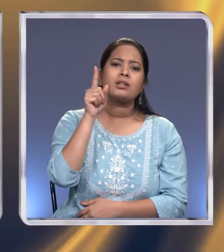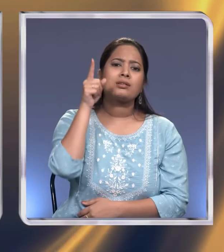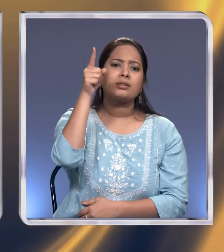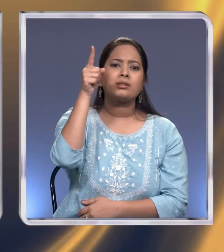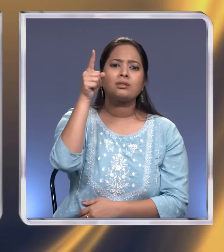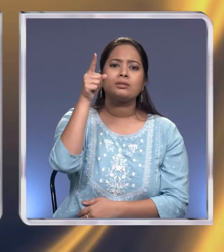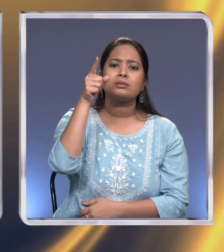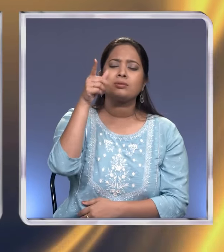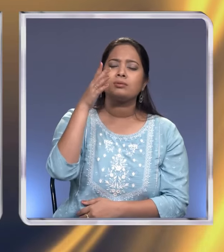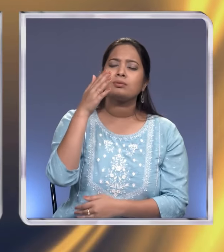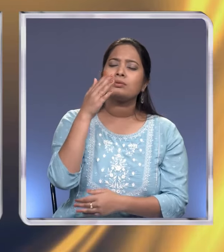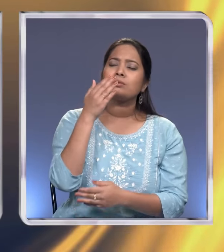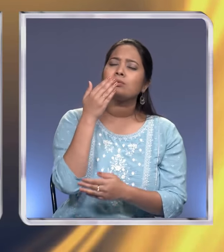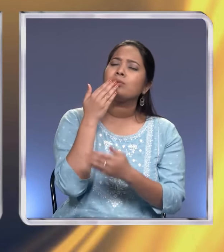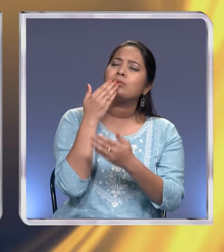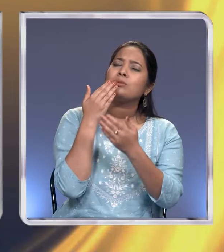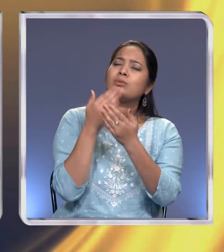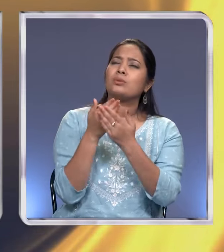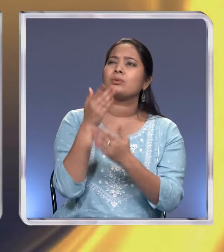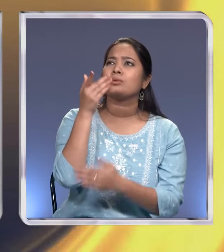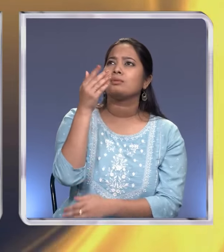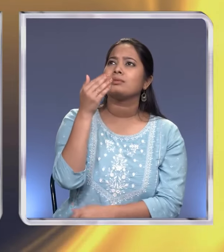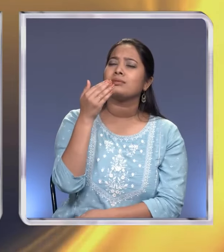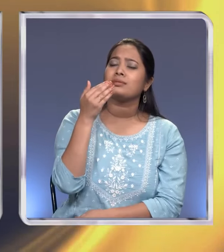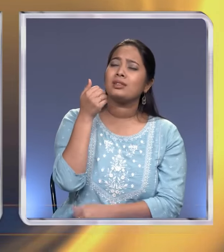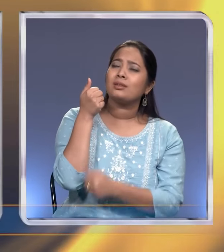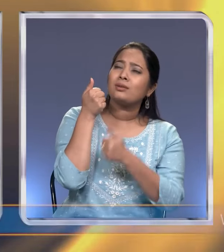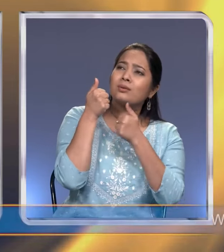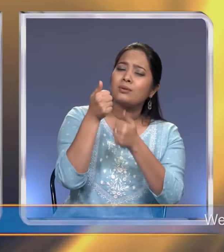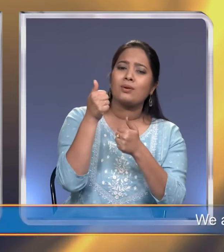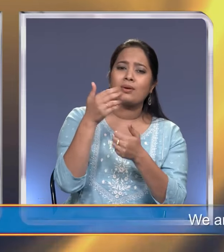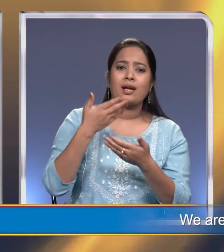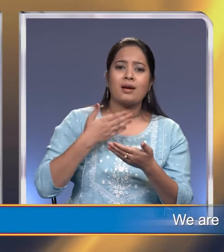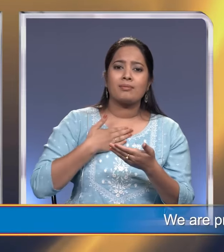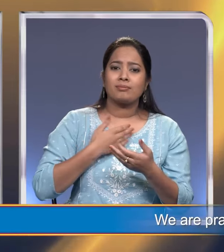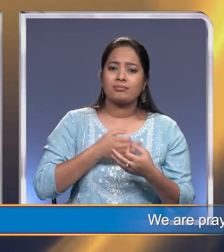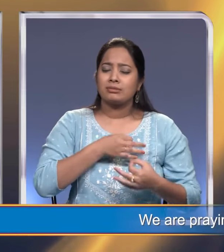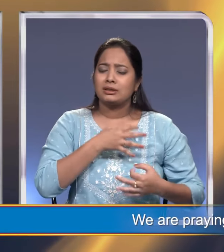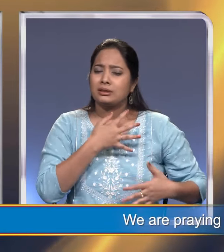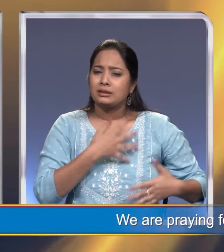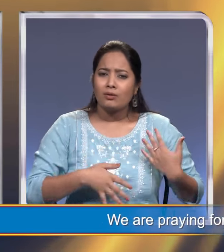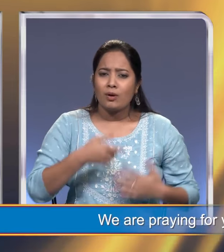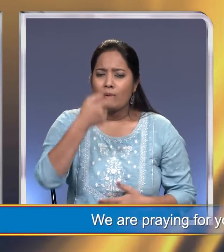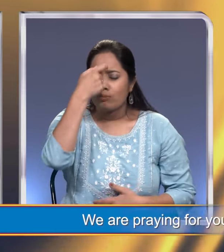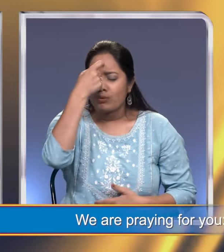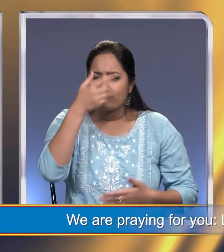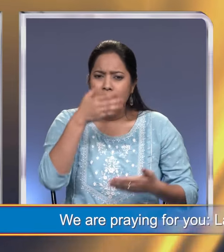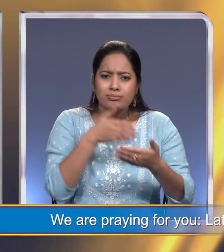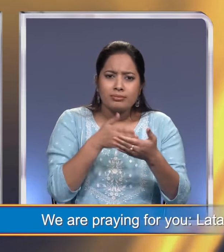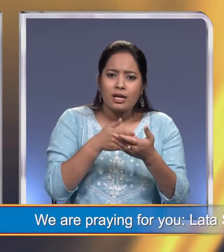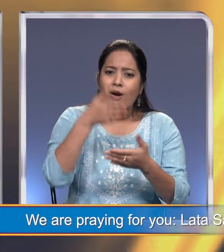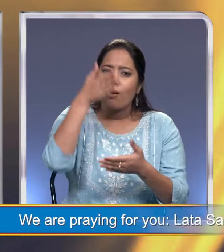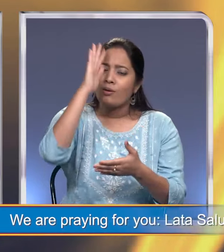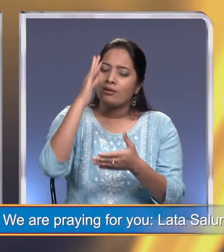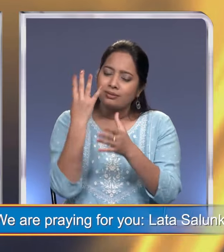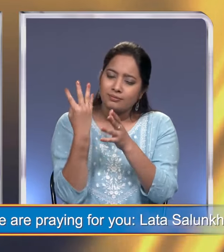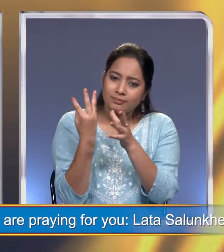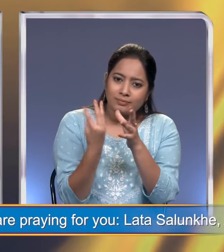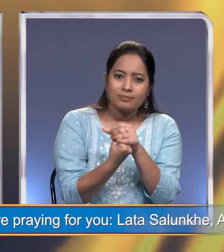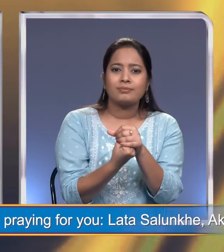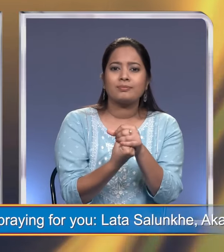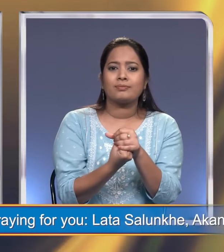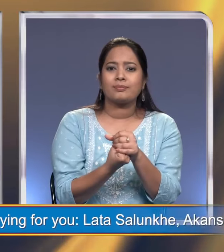है। स्वर्गीय पिता, हम धन्यवाद देते हैं कि तू अच्छा है, तू भला है प्रभु। हमारे मुश्किलों में,